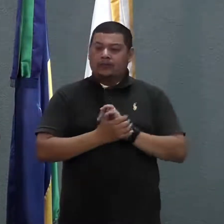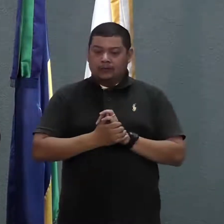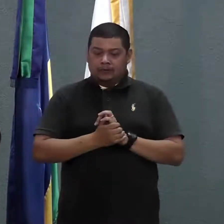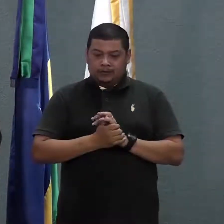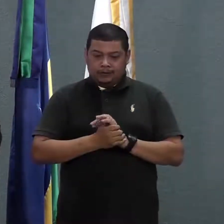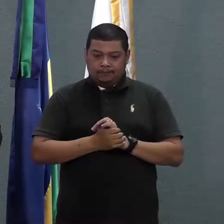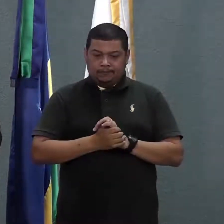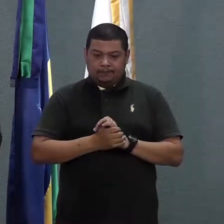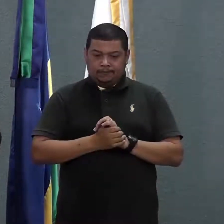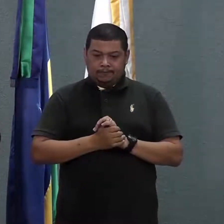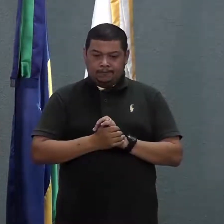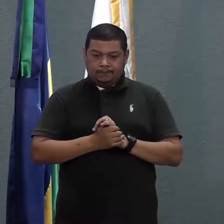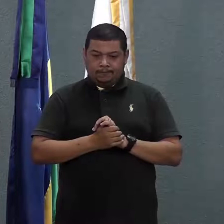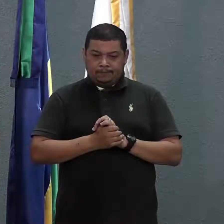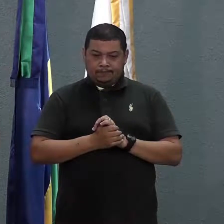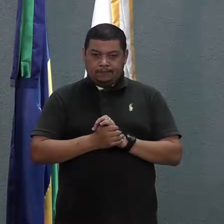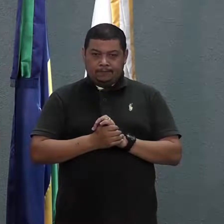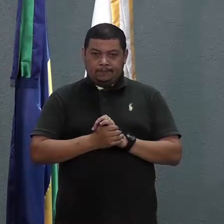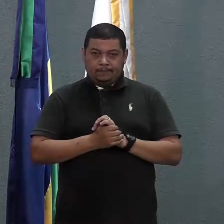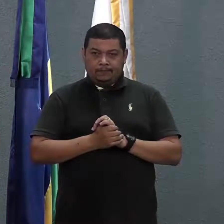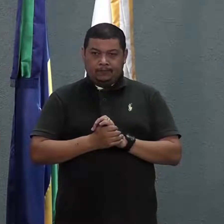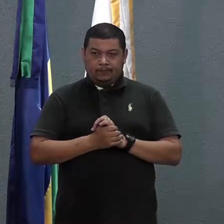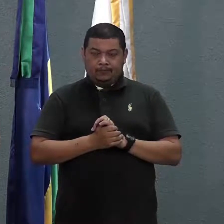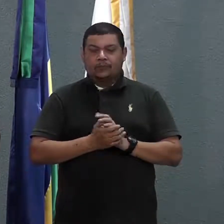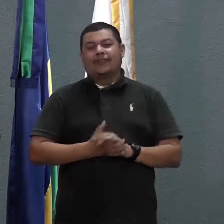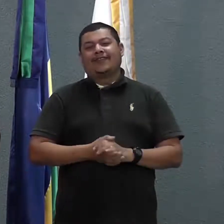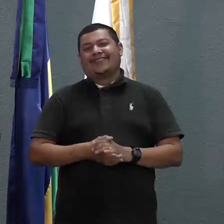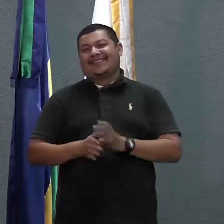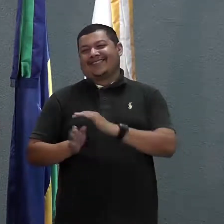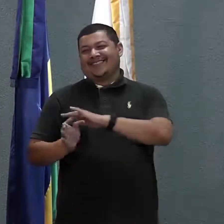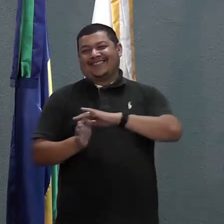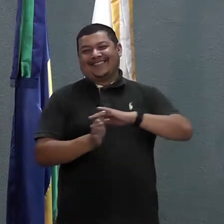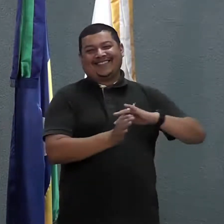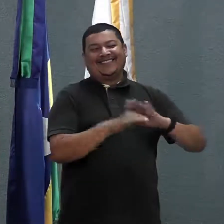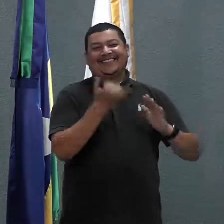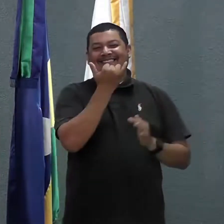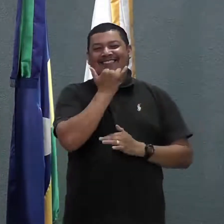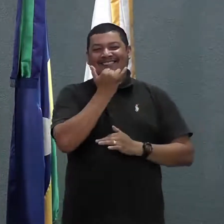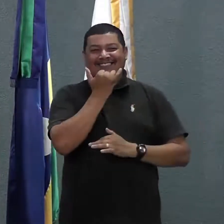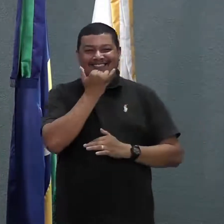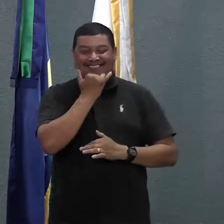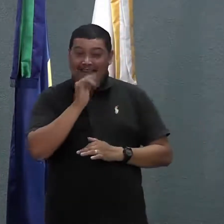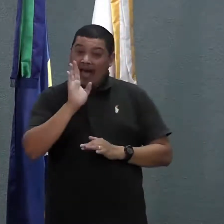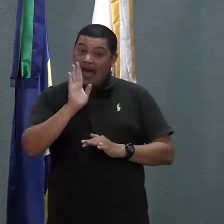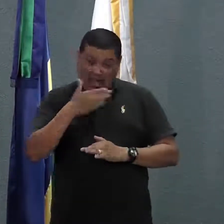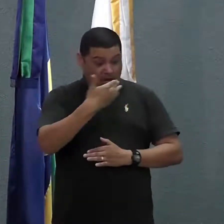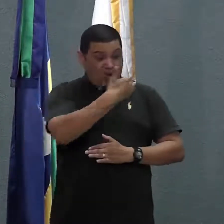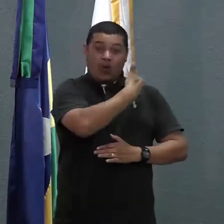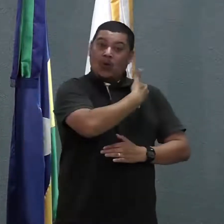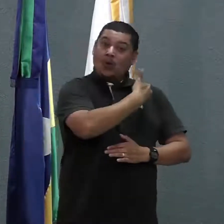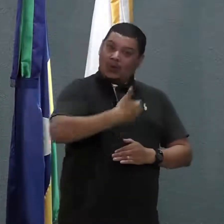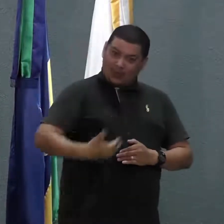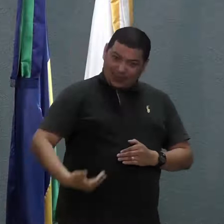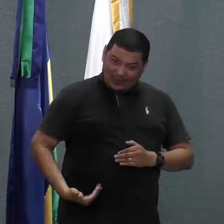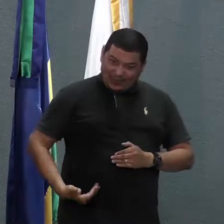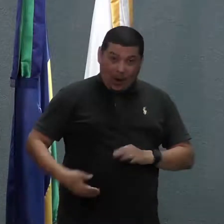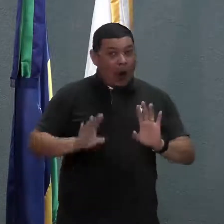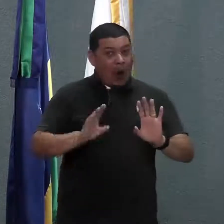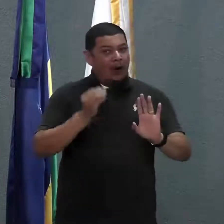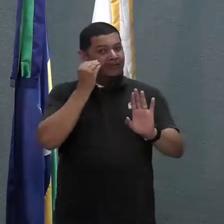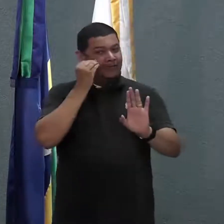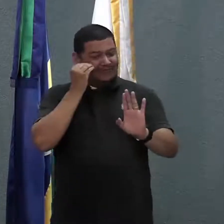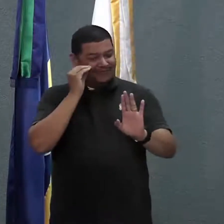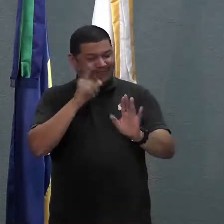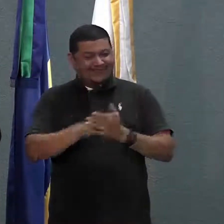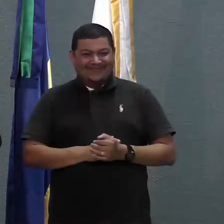feito na instituição privada, não, perdão, no que for público, vai ter que ser revisto. É importante